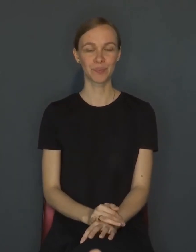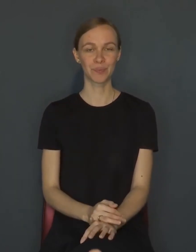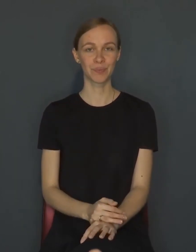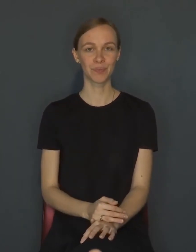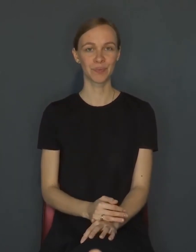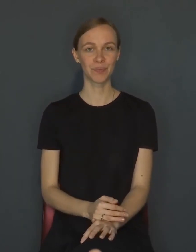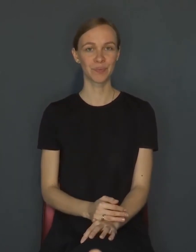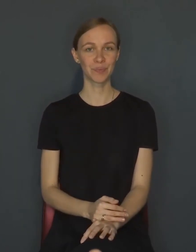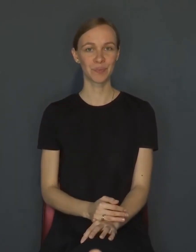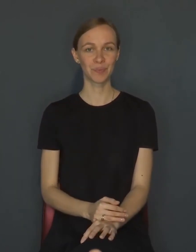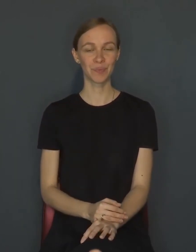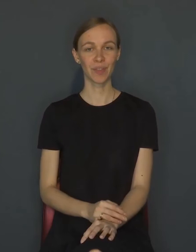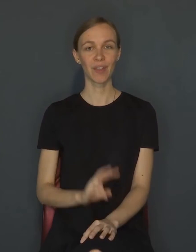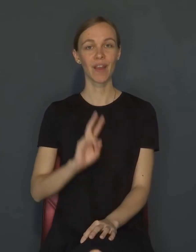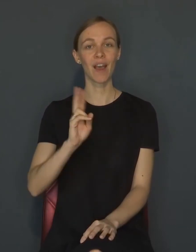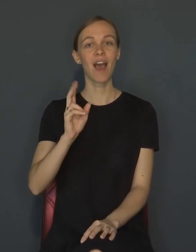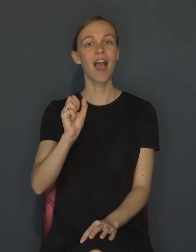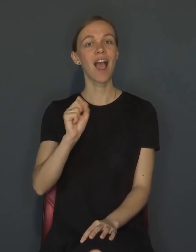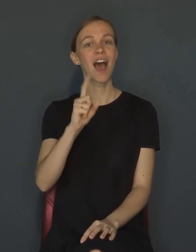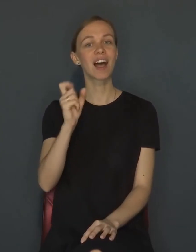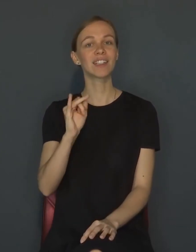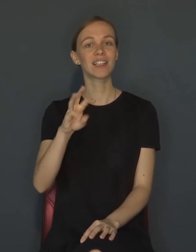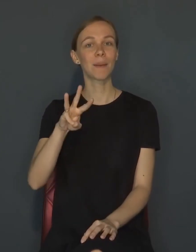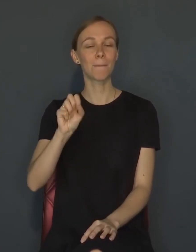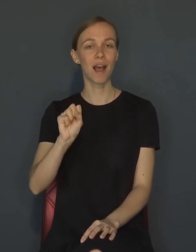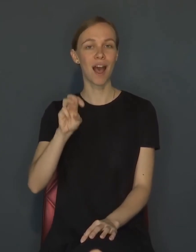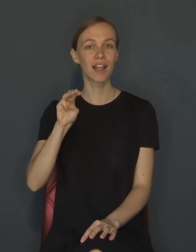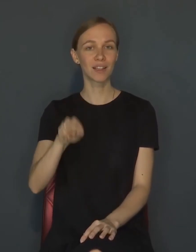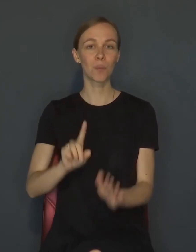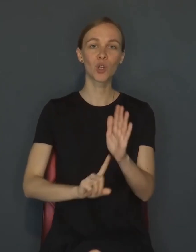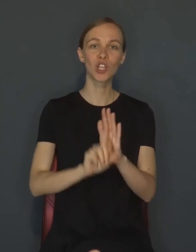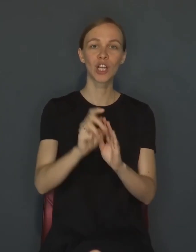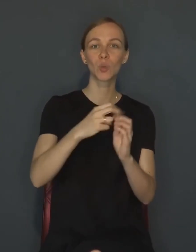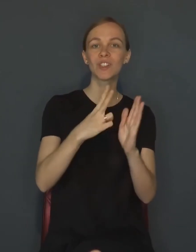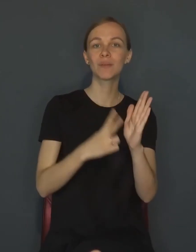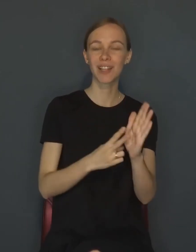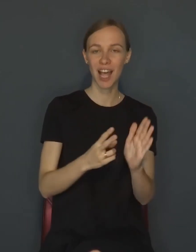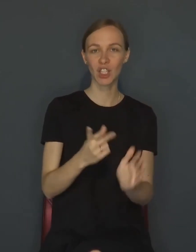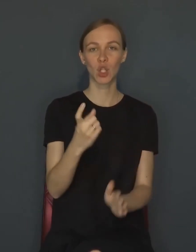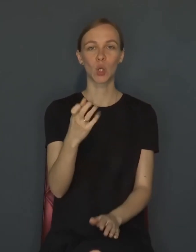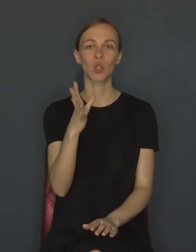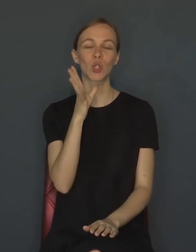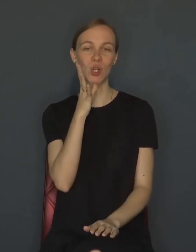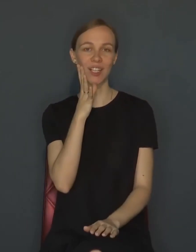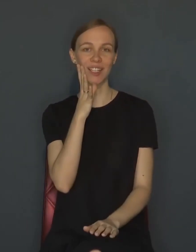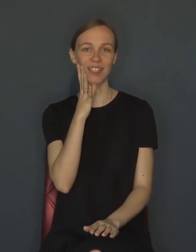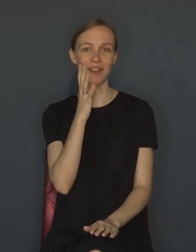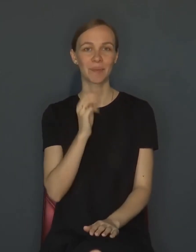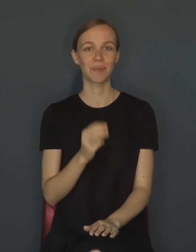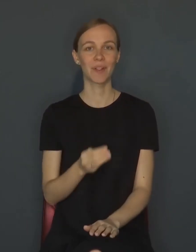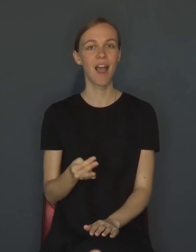Каземат початку 17 століття. Автентична оборонна споруда.